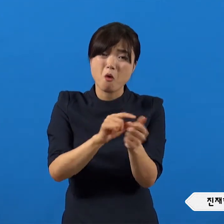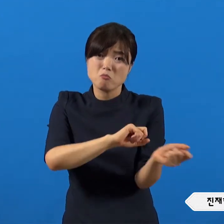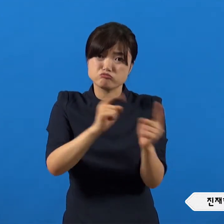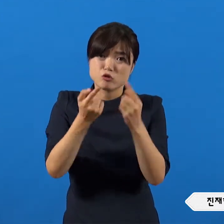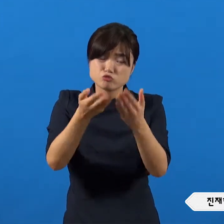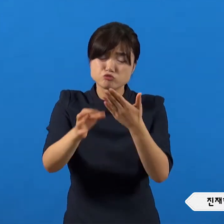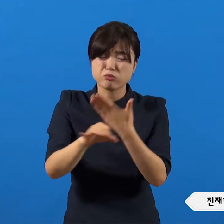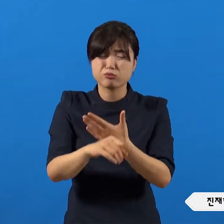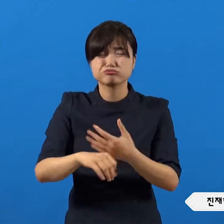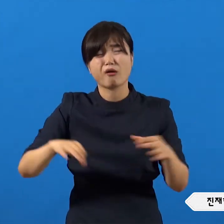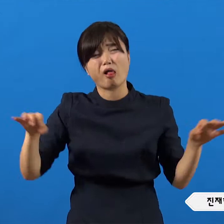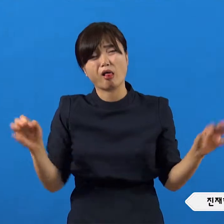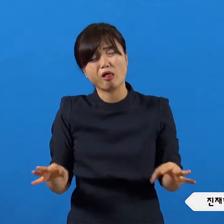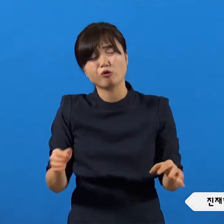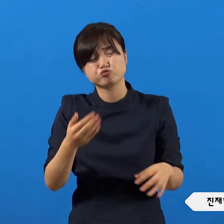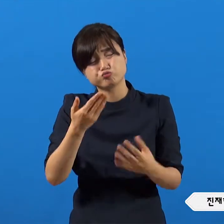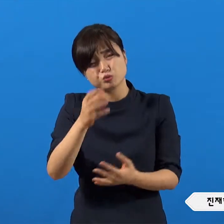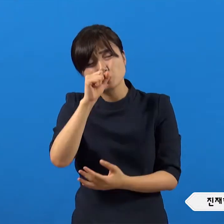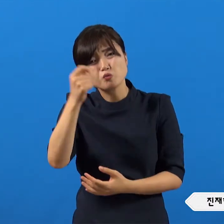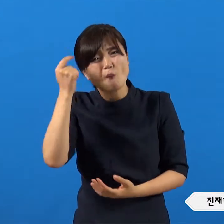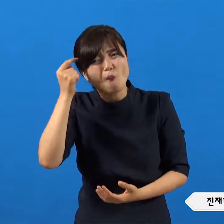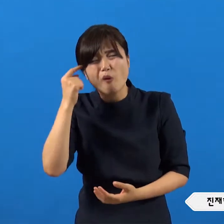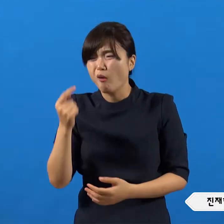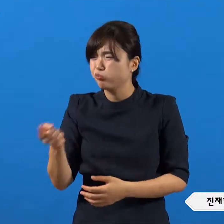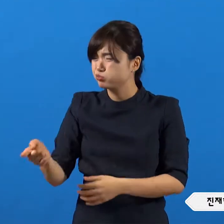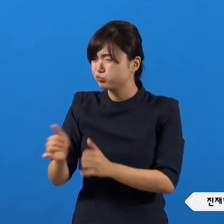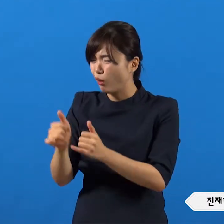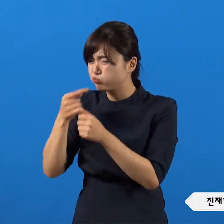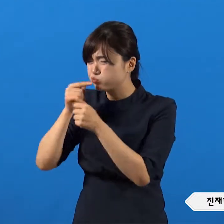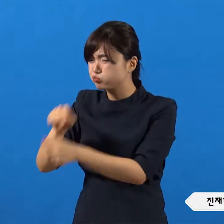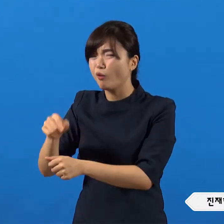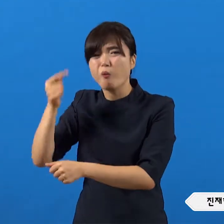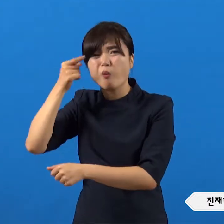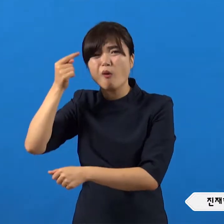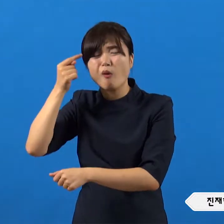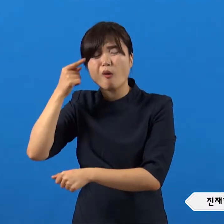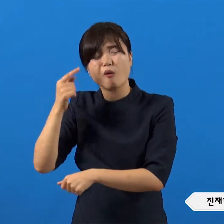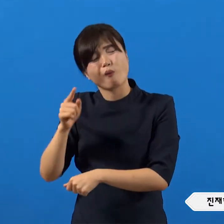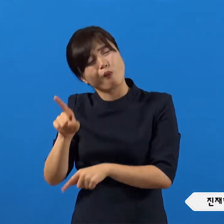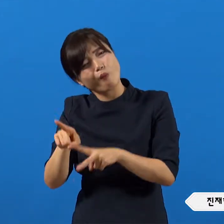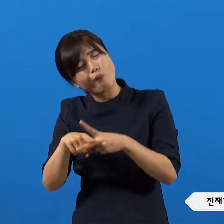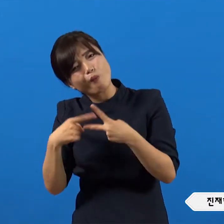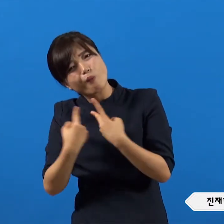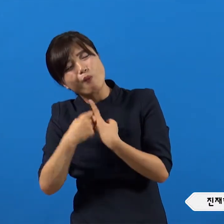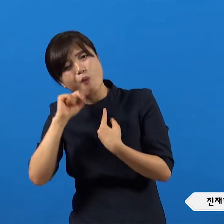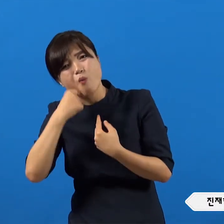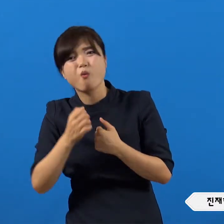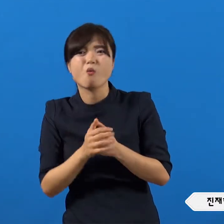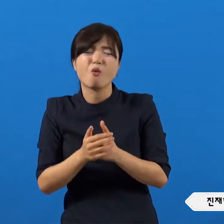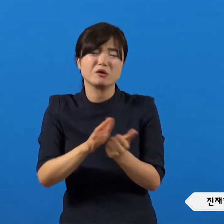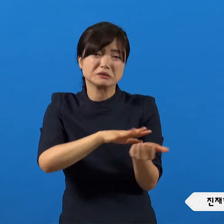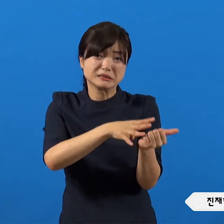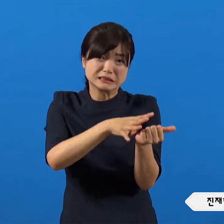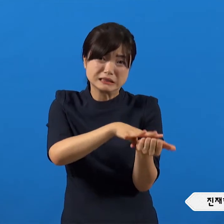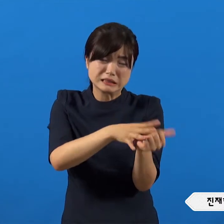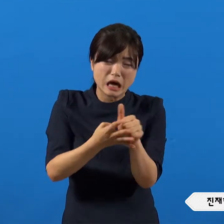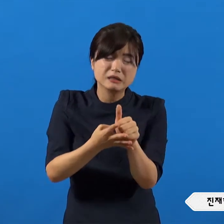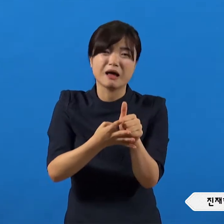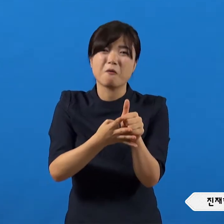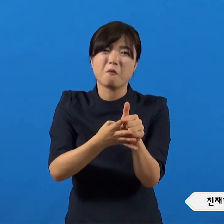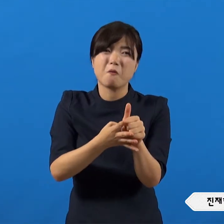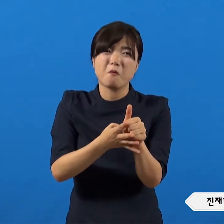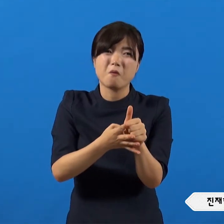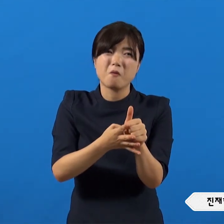번에 끝내시지. 그 능력의 주님께서 돌은 딴 사람 보고 치우게 하시고 나사로는 나오게